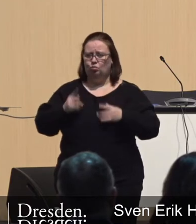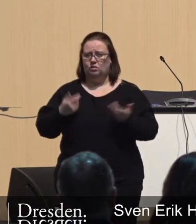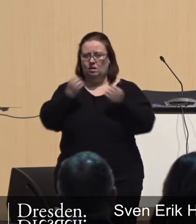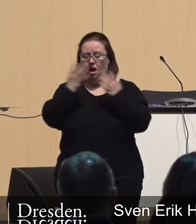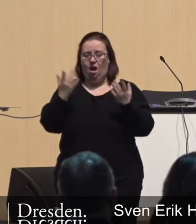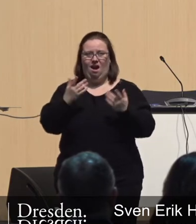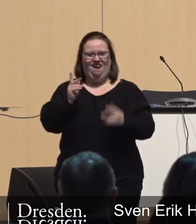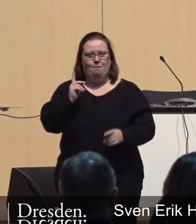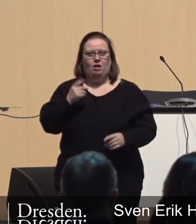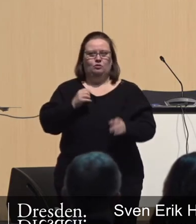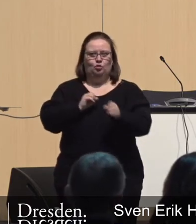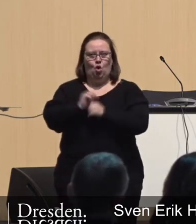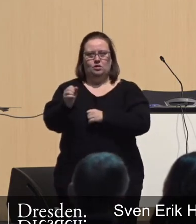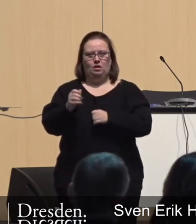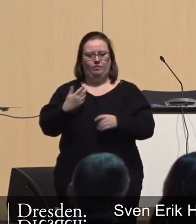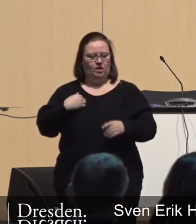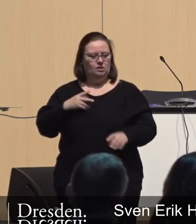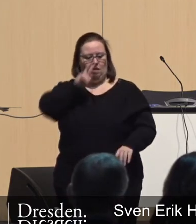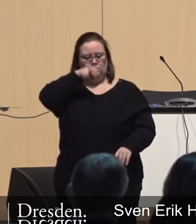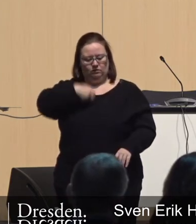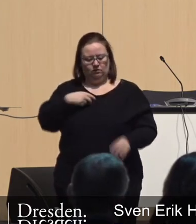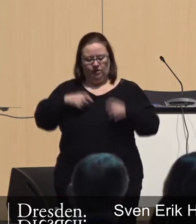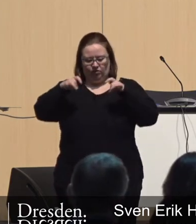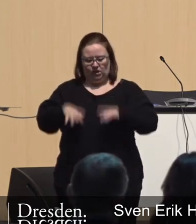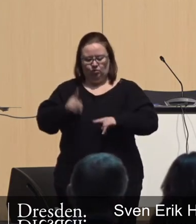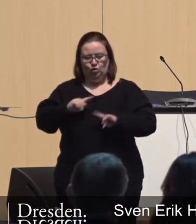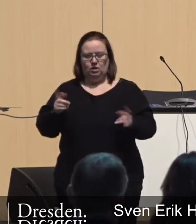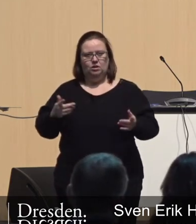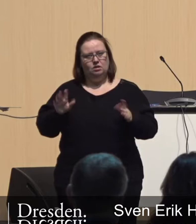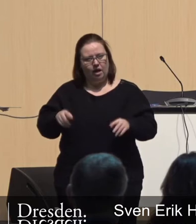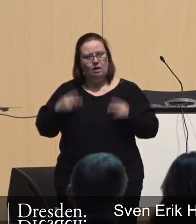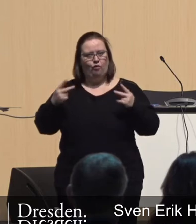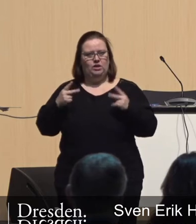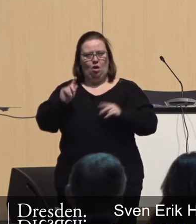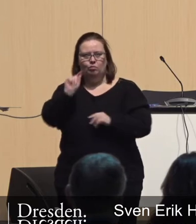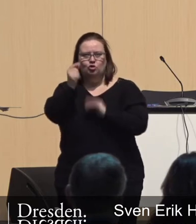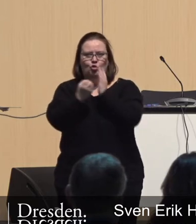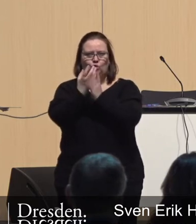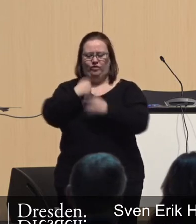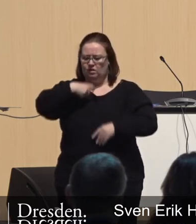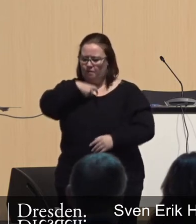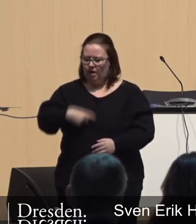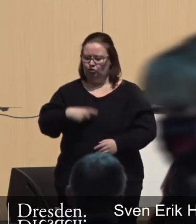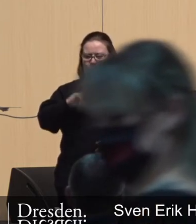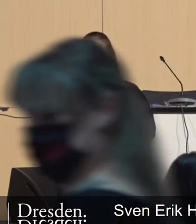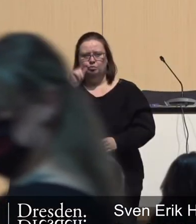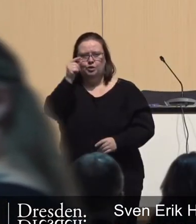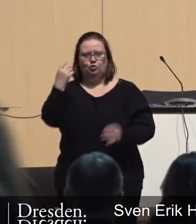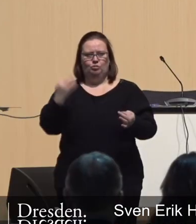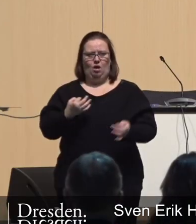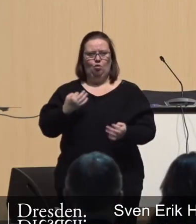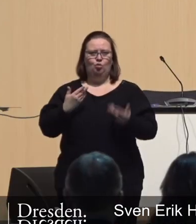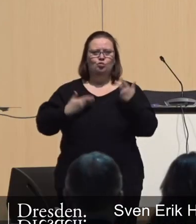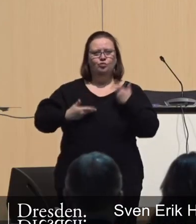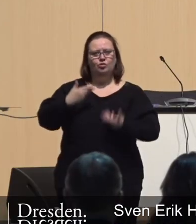noch lange nicht, dass wir uns so auf uns selbst verzichten müssen. Darauf, dass wir im Grunde genommen auch selbst Menschen sind und am Ende